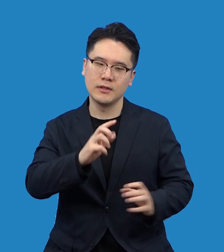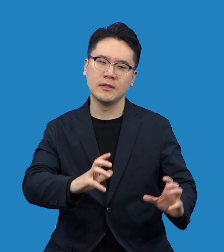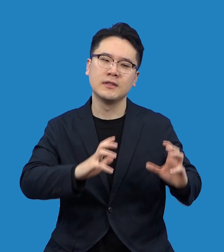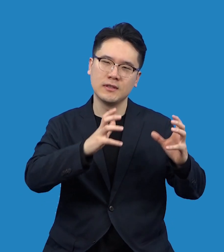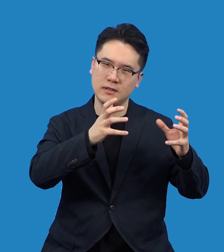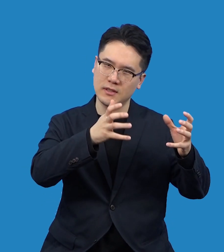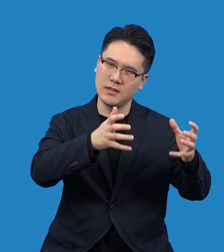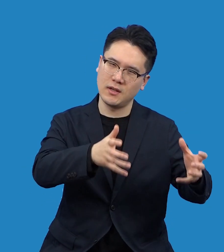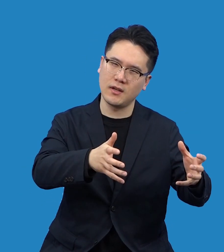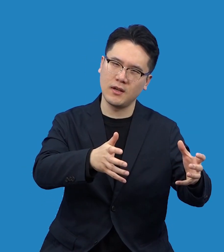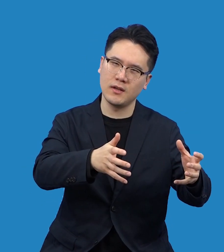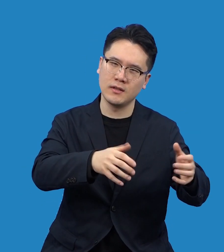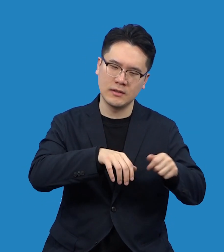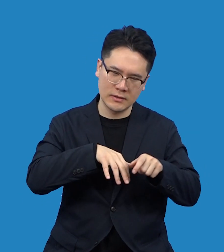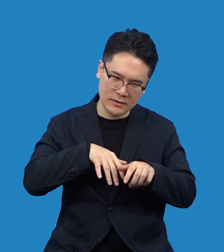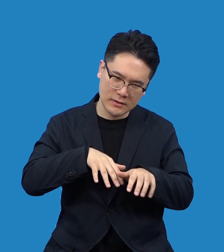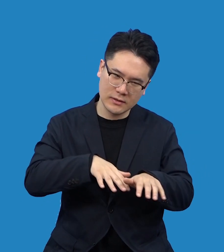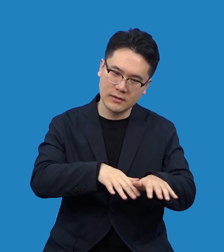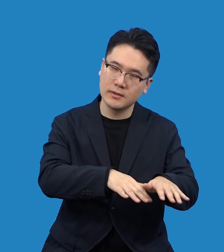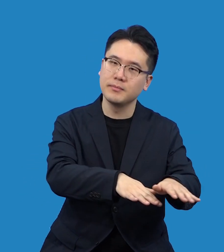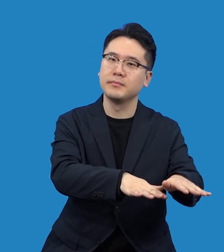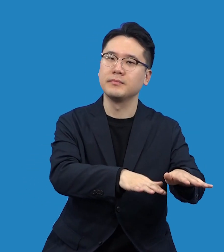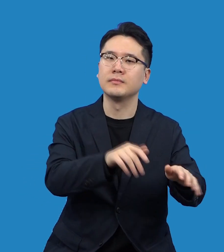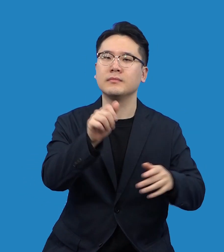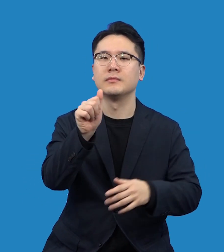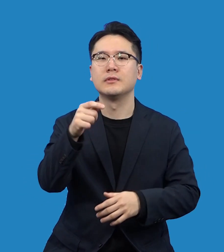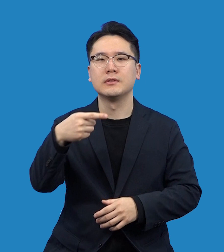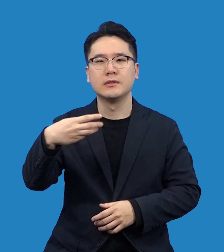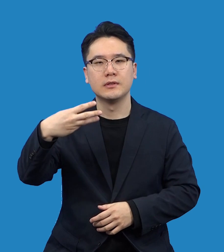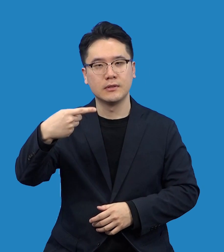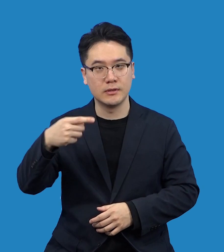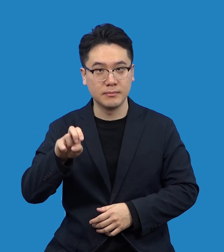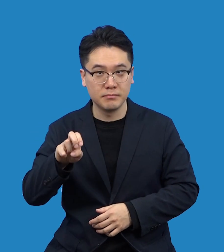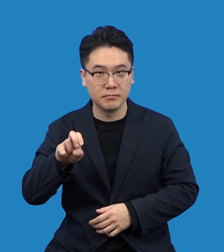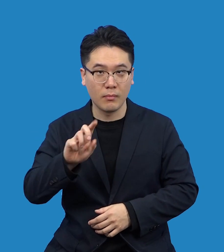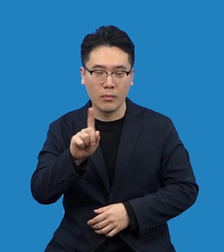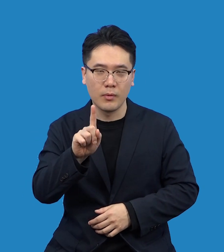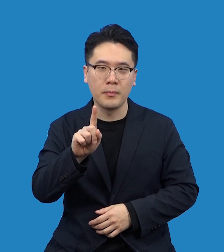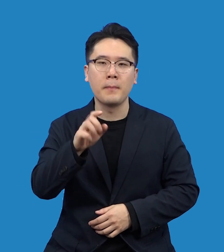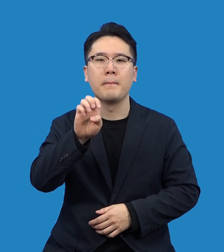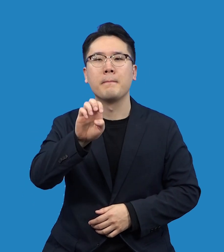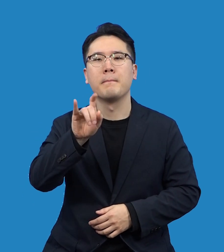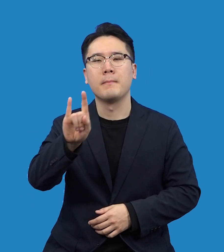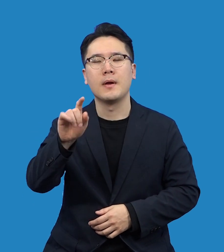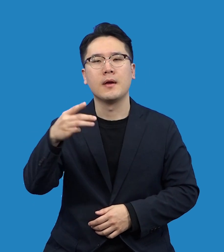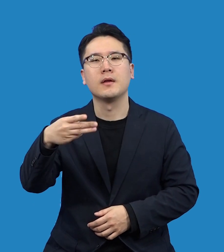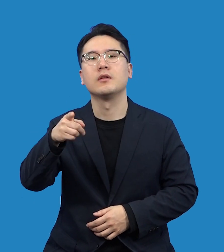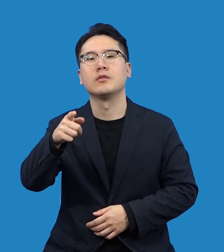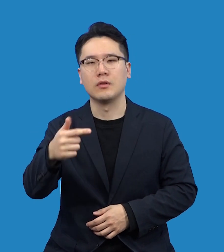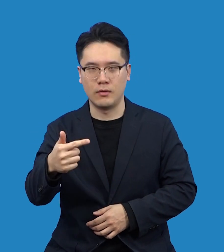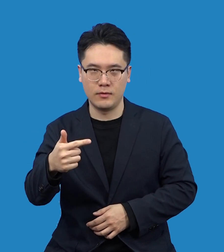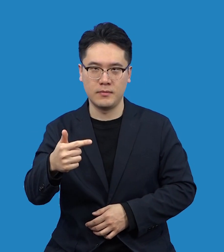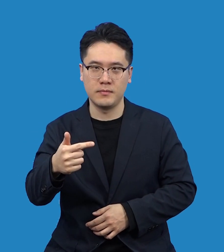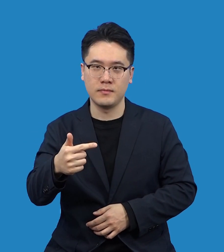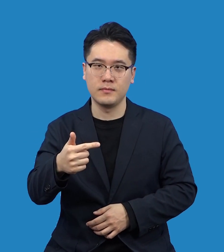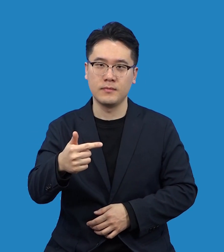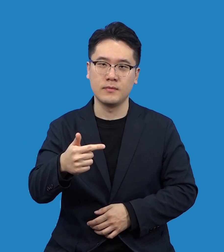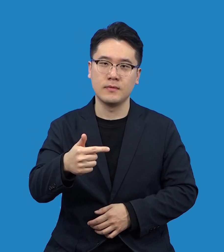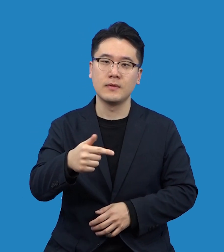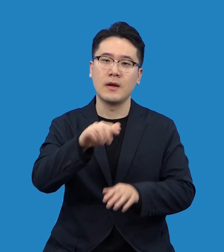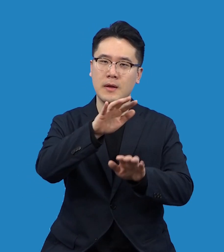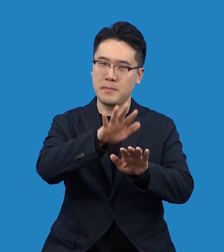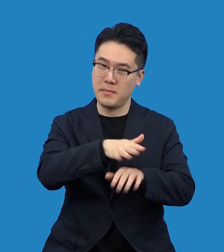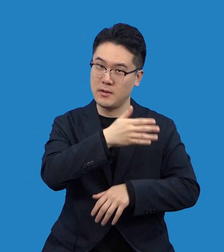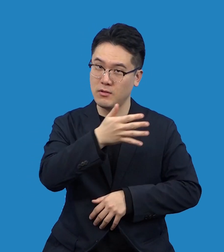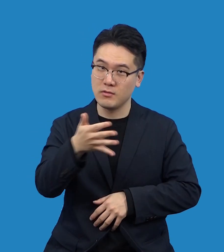흐름, 여기 이 세대의 흐름이라 말은 패턴을 말하죠. 이 세계는 패턴을 가지고